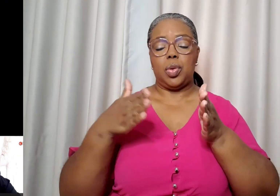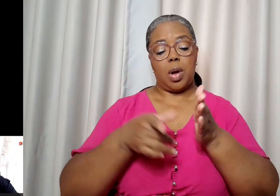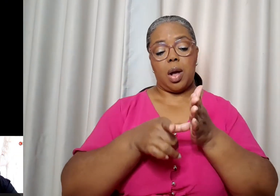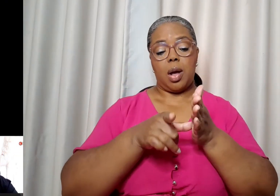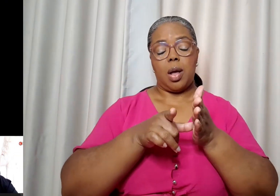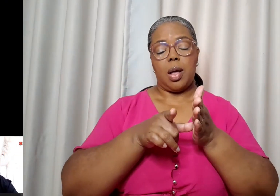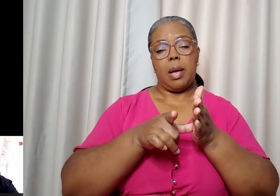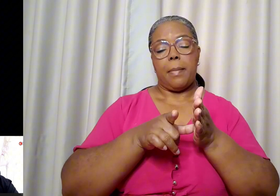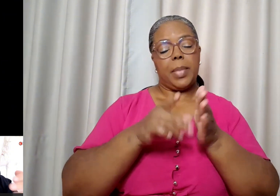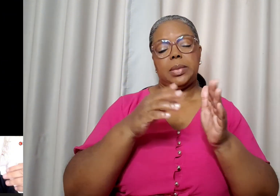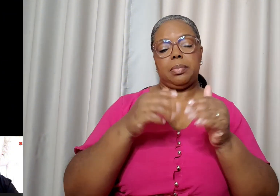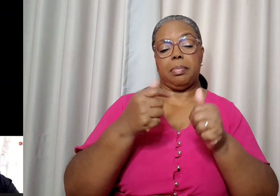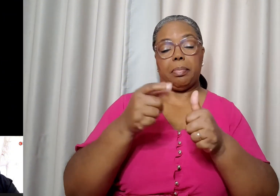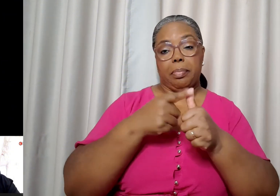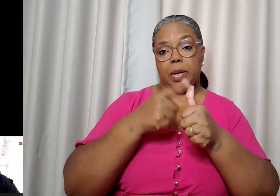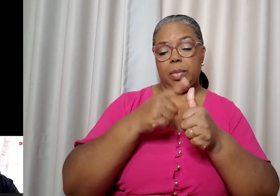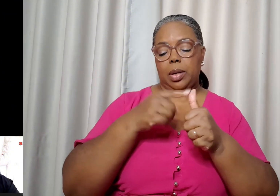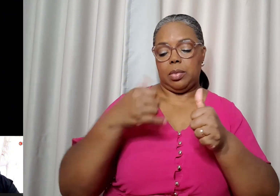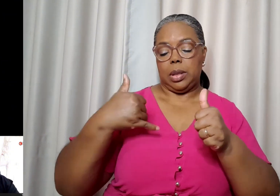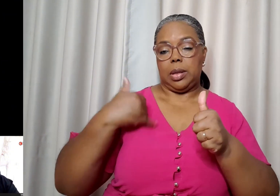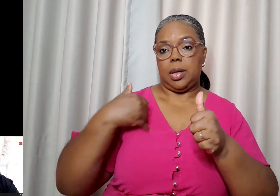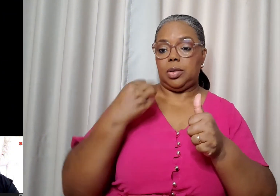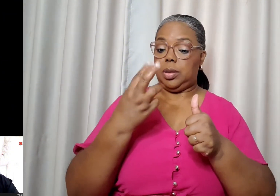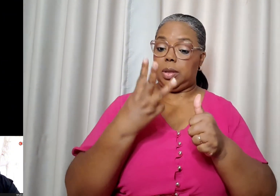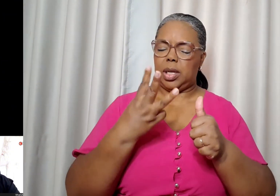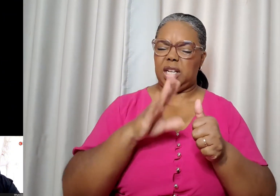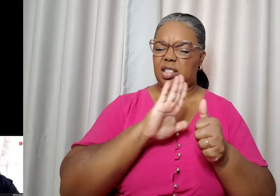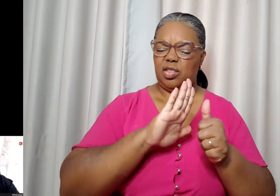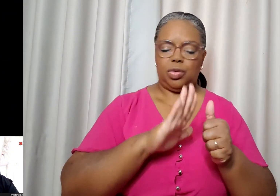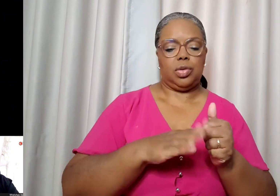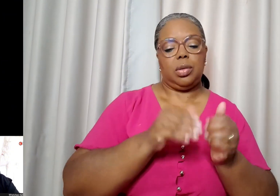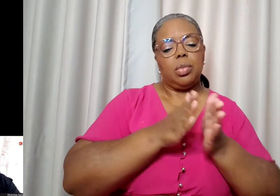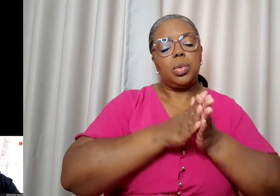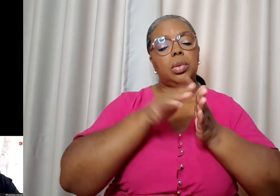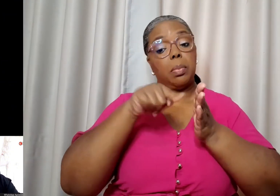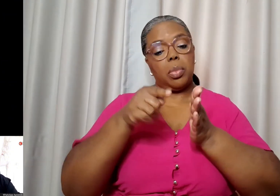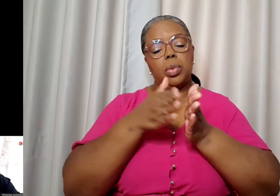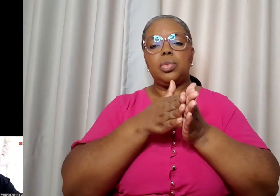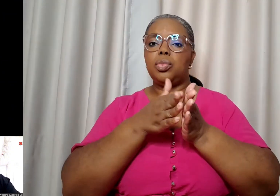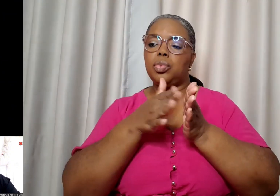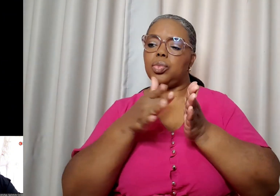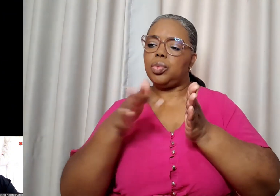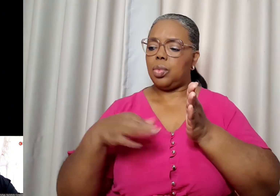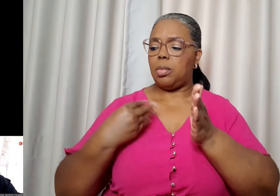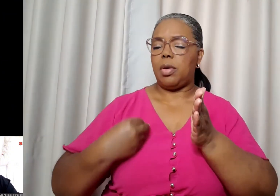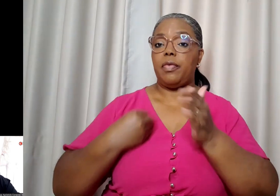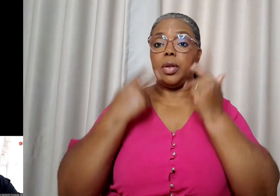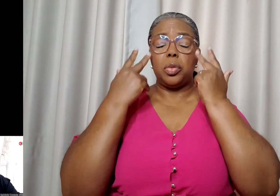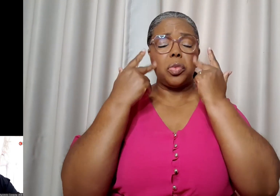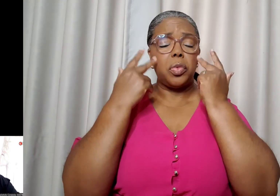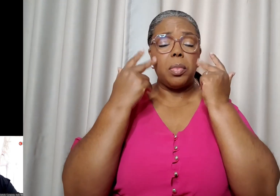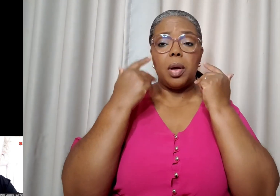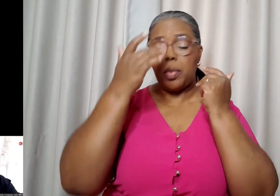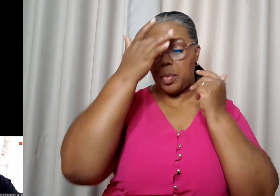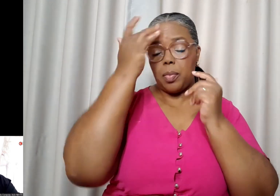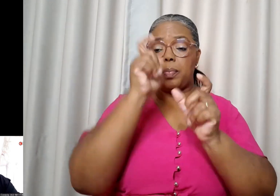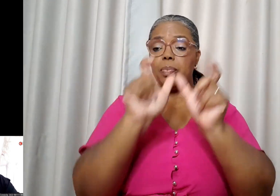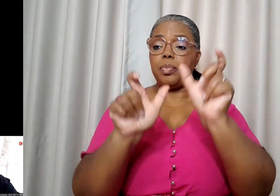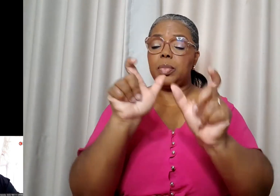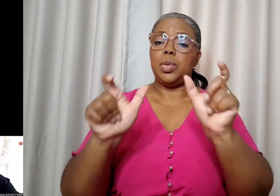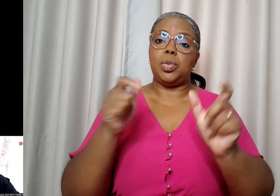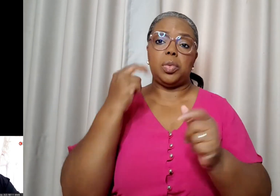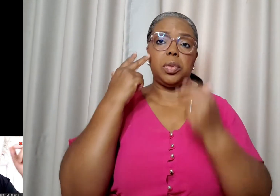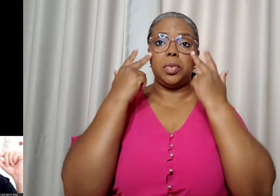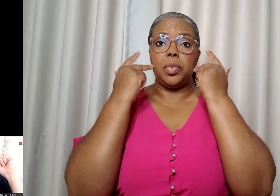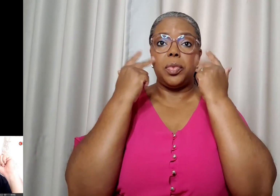uma vida normal, como nós, como homens naturais, normal, certo?